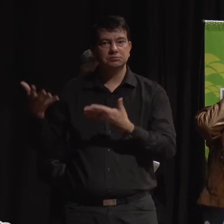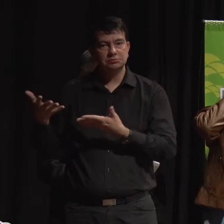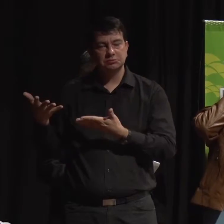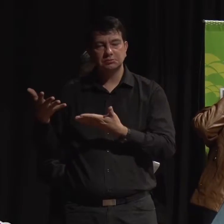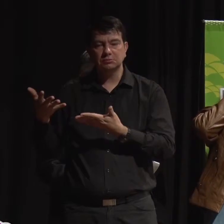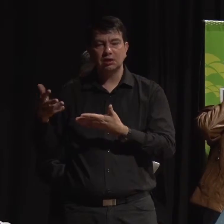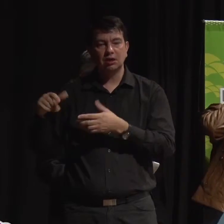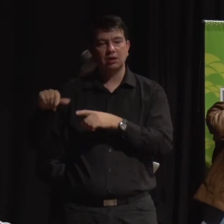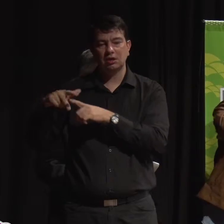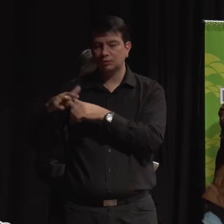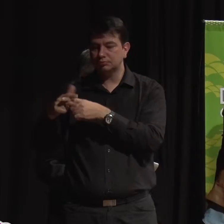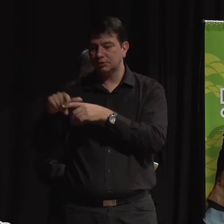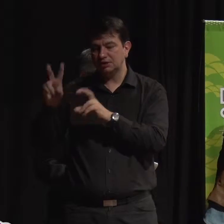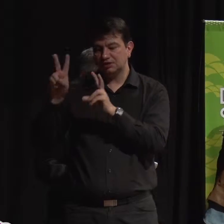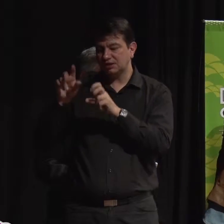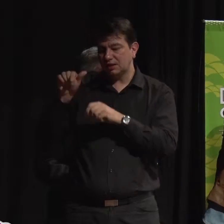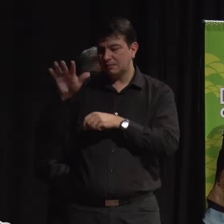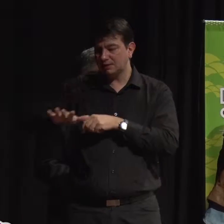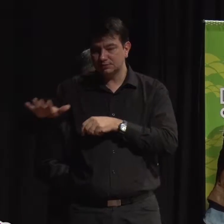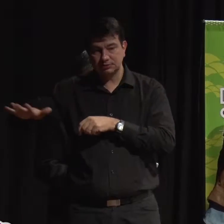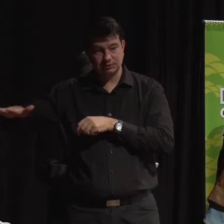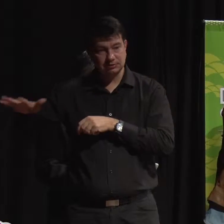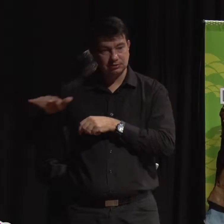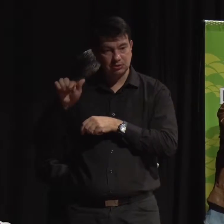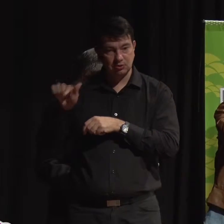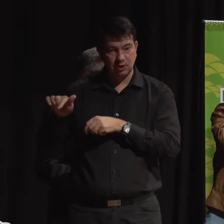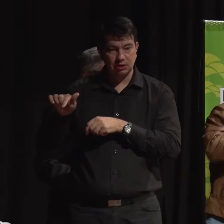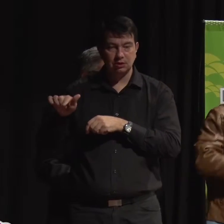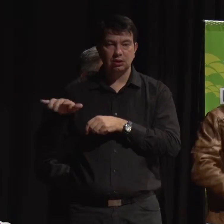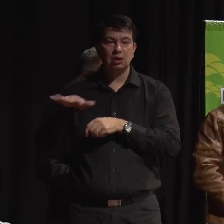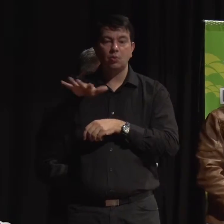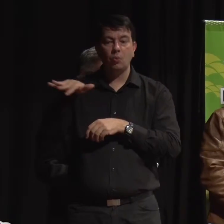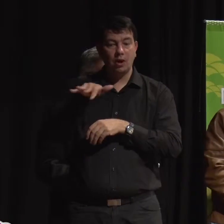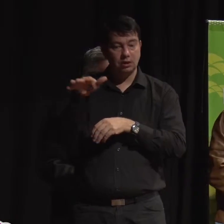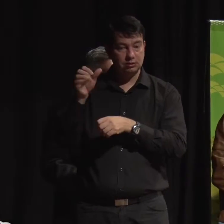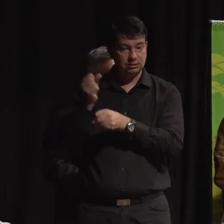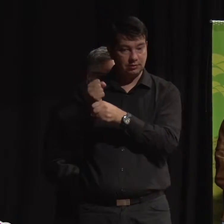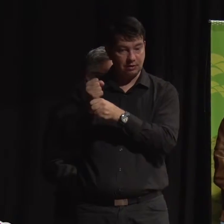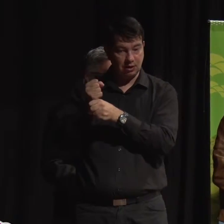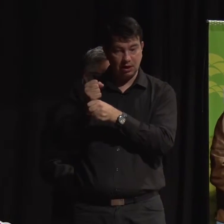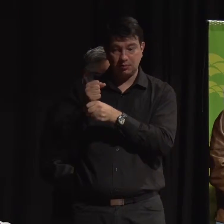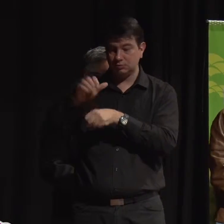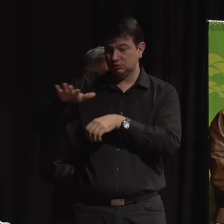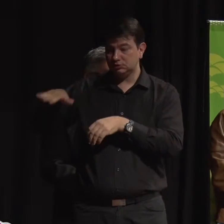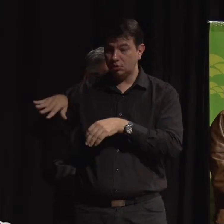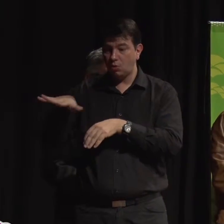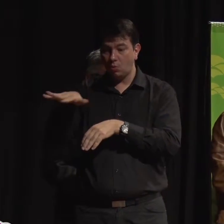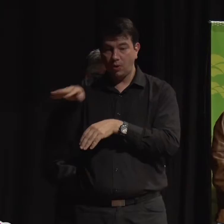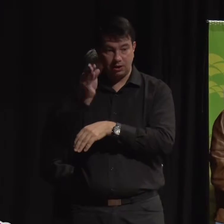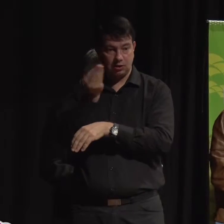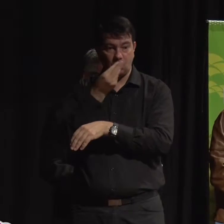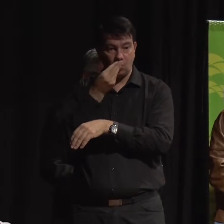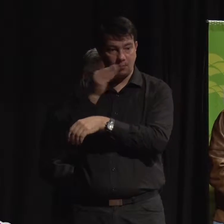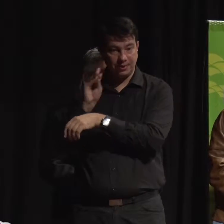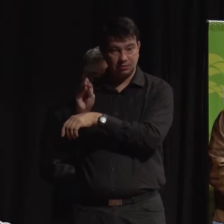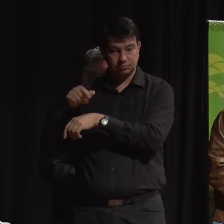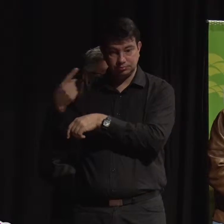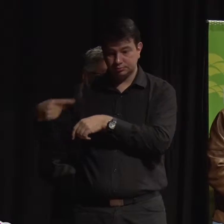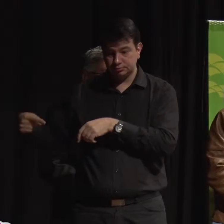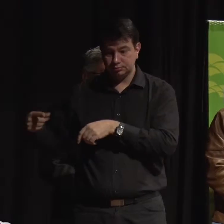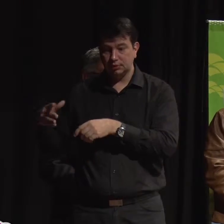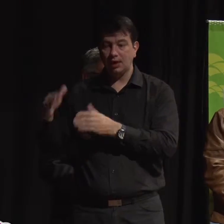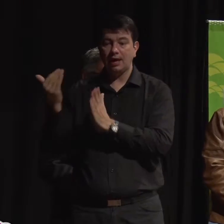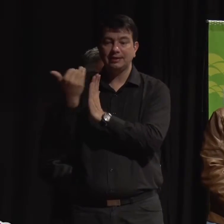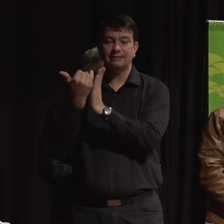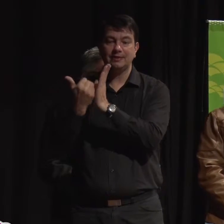con los chicos con los niños digamos porque el comedor es de donde donde trabajan los chicos en actividades sociales y comunitarias